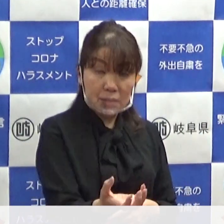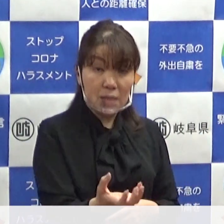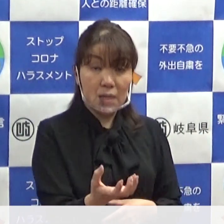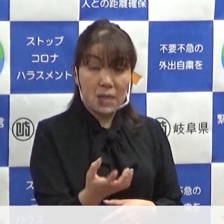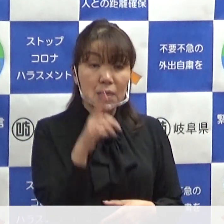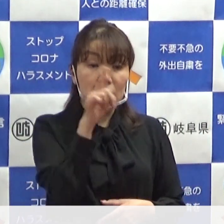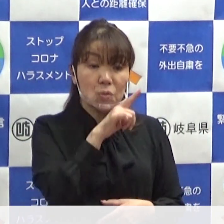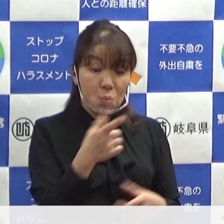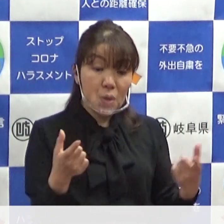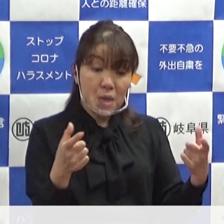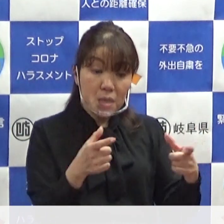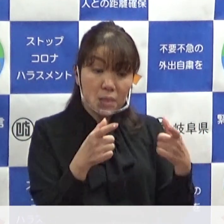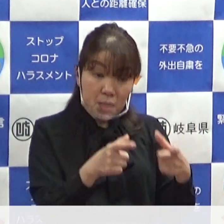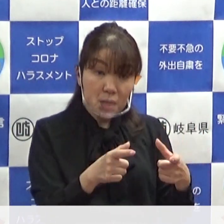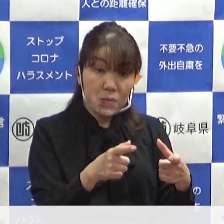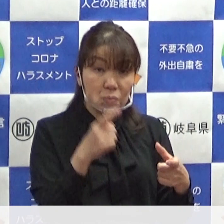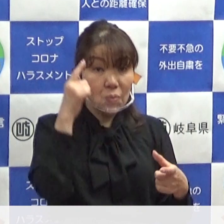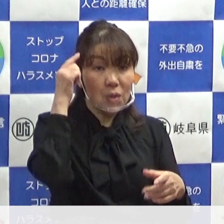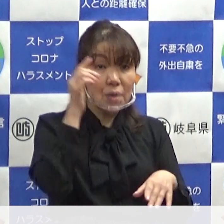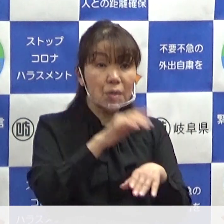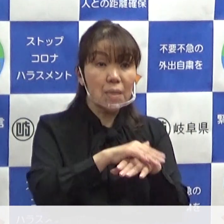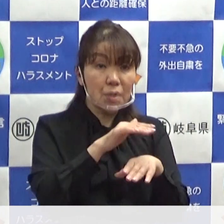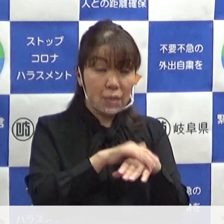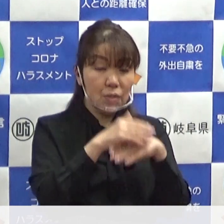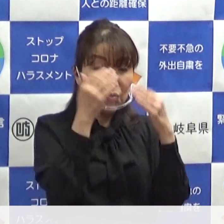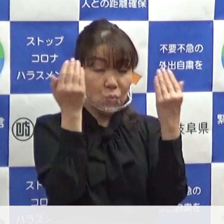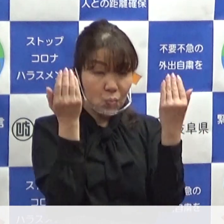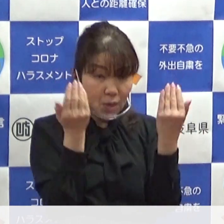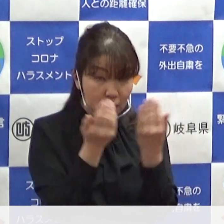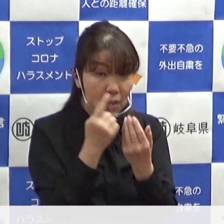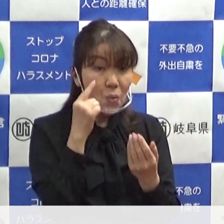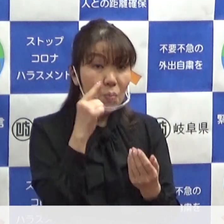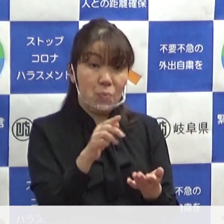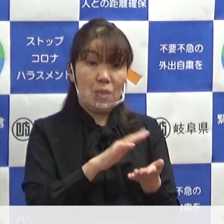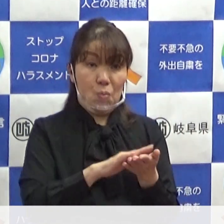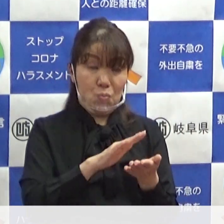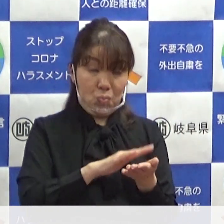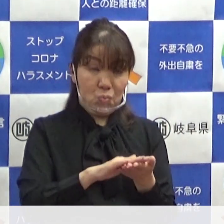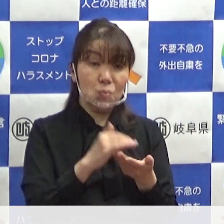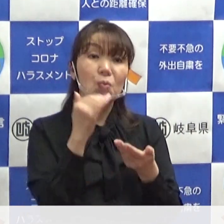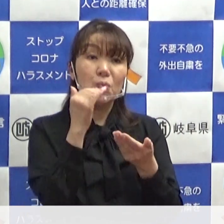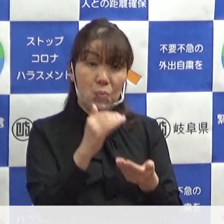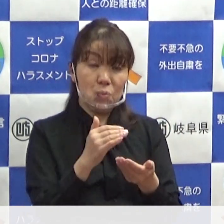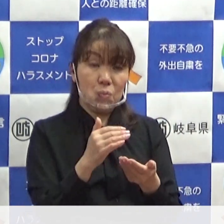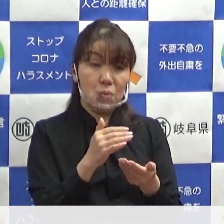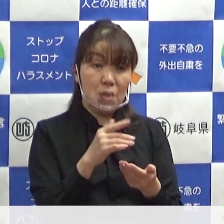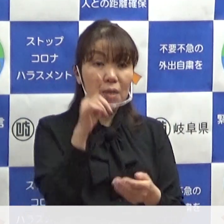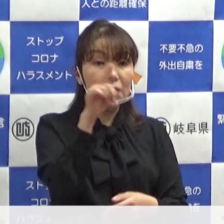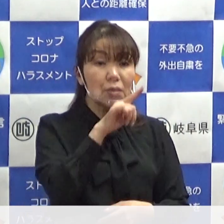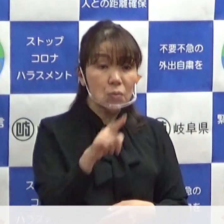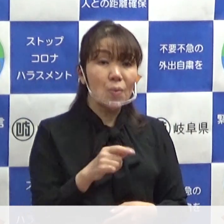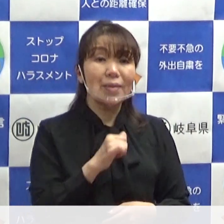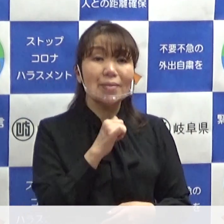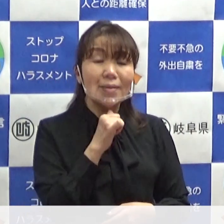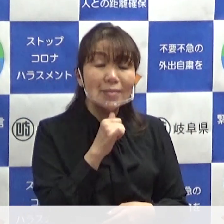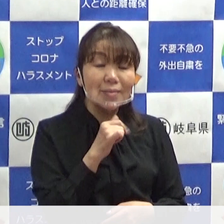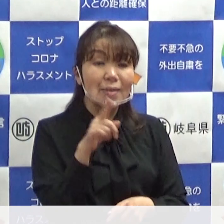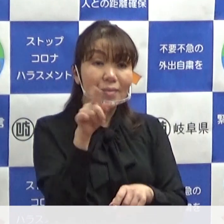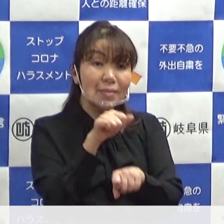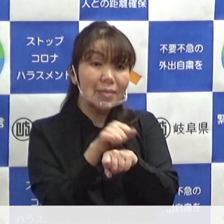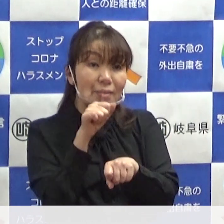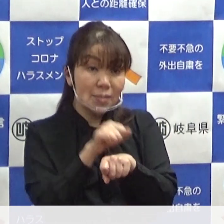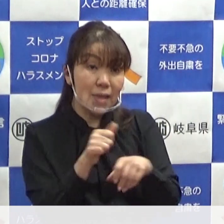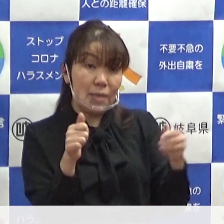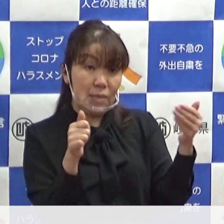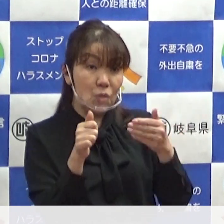口が減っていくという前提で全ての県政を見直しましょうということで、人手不足の問題、人材育成の問